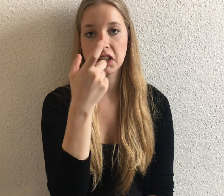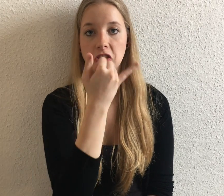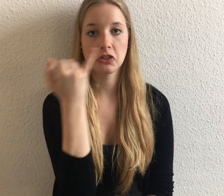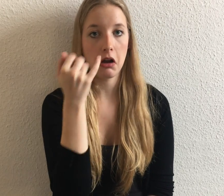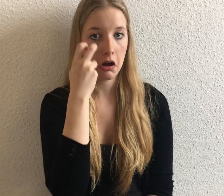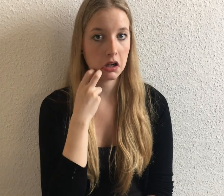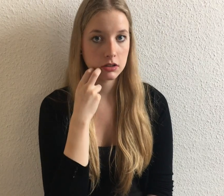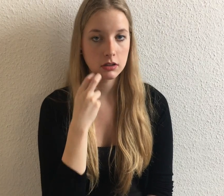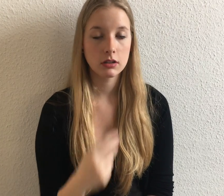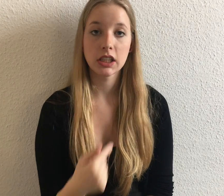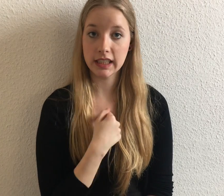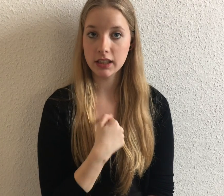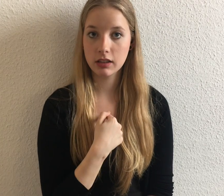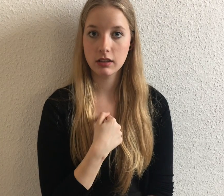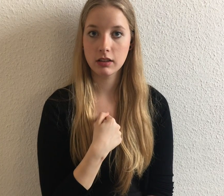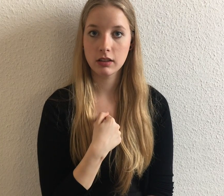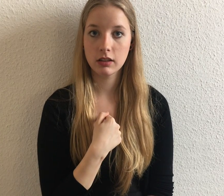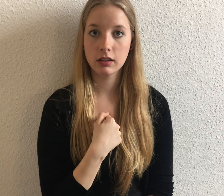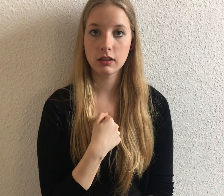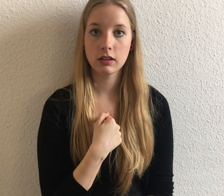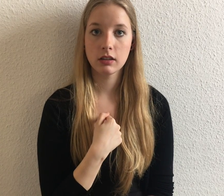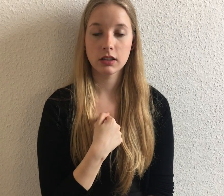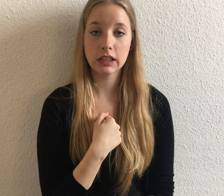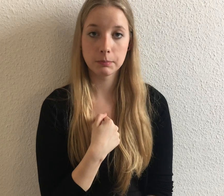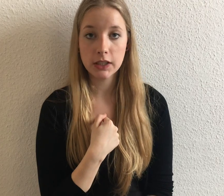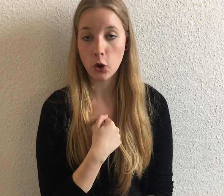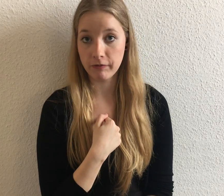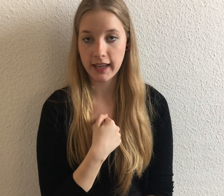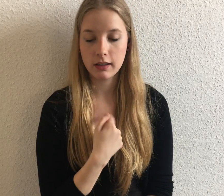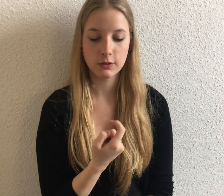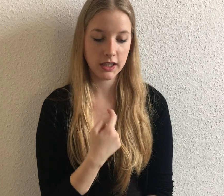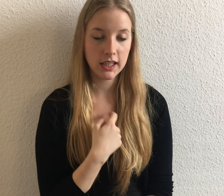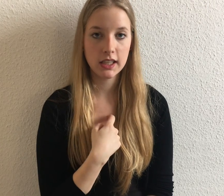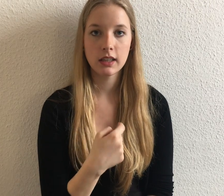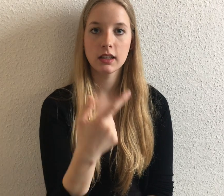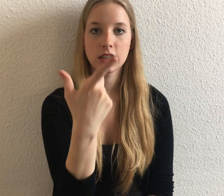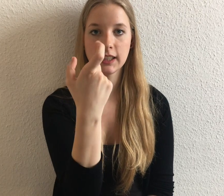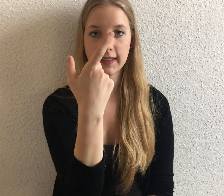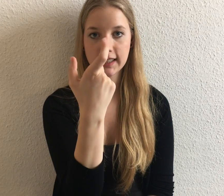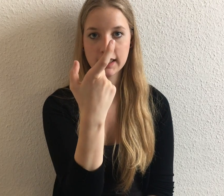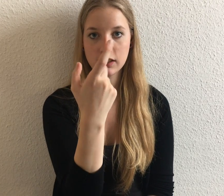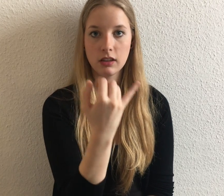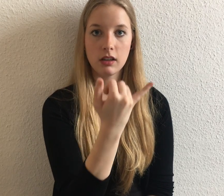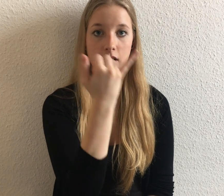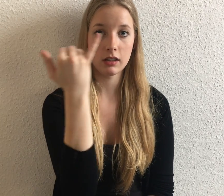20 Jahre alt. Ich, dieses Bin kommt weg, also ich, 20